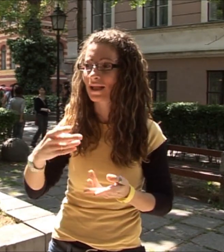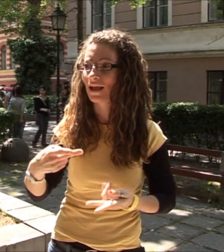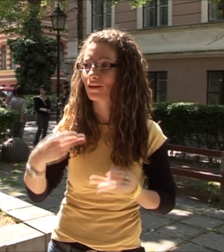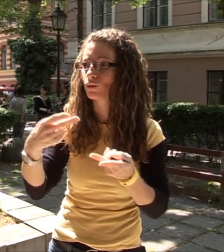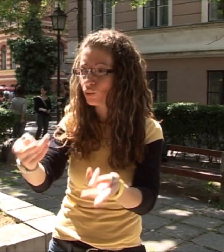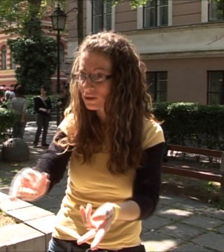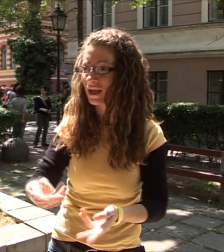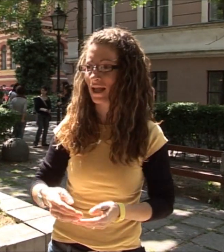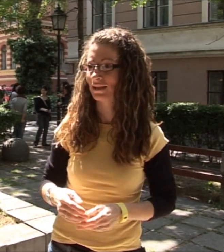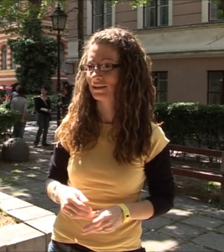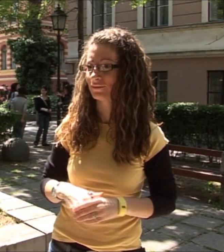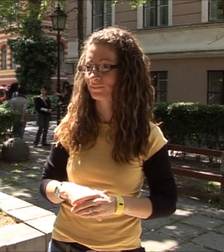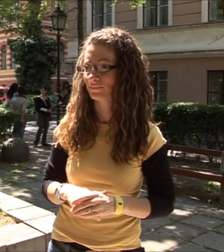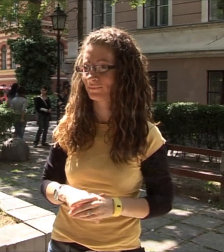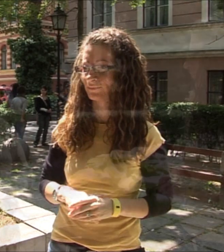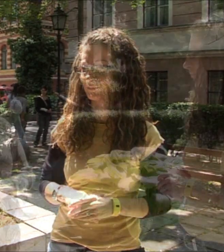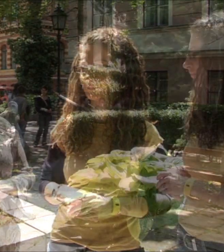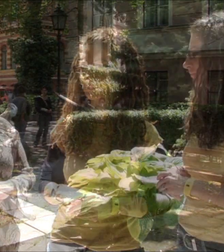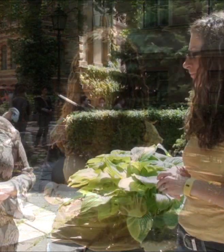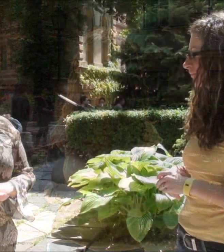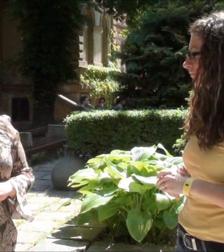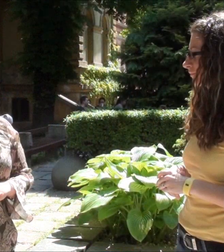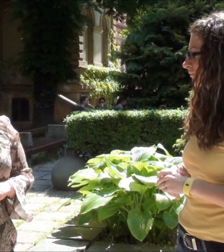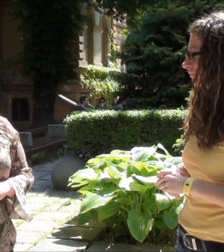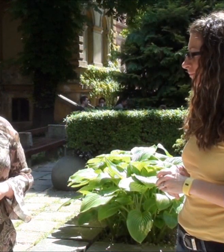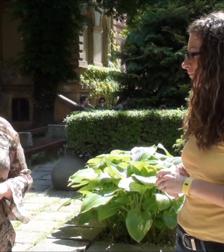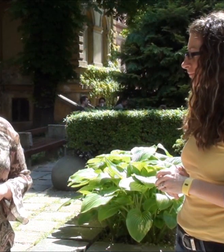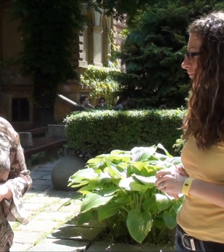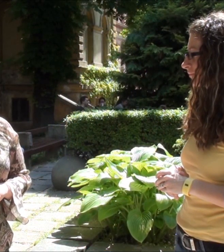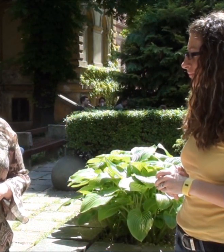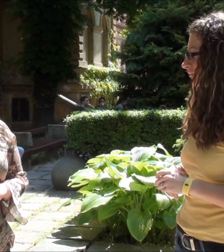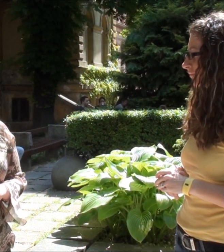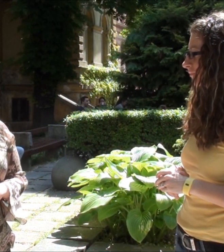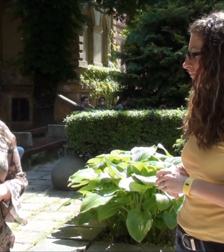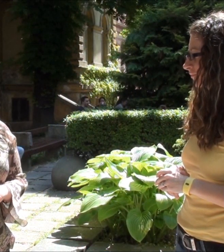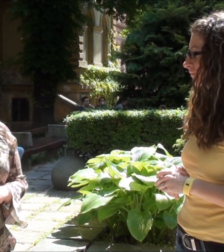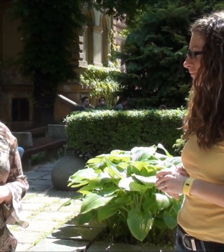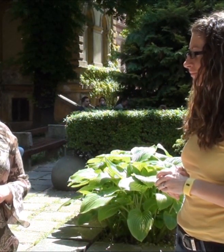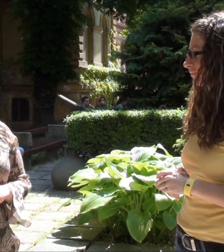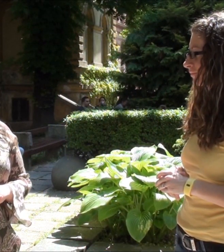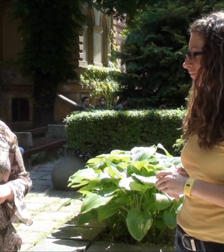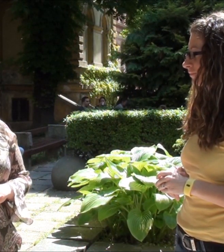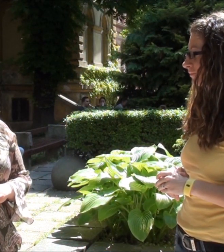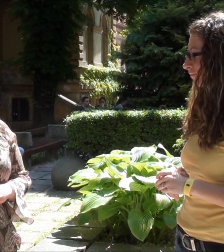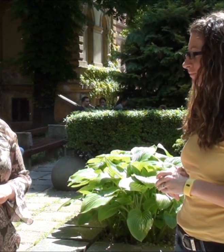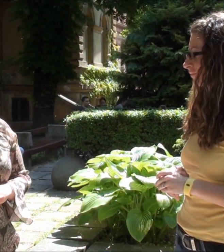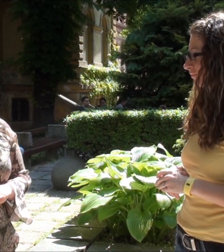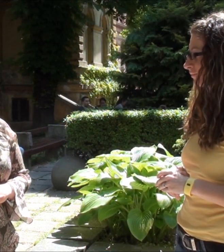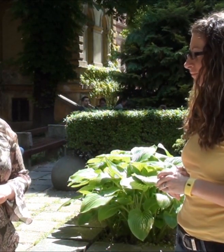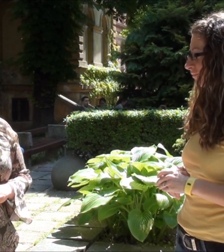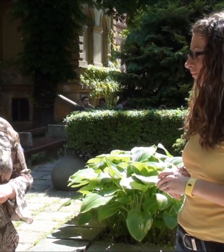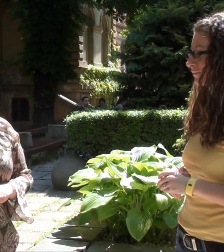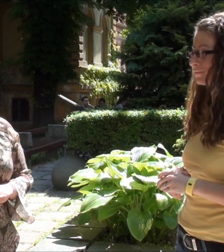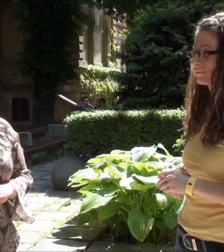a vizualitás a a az előségésal tudja átadni a a üemetet igazából